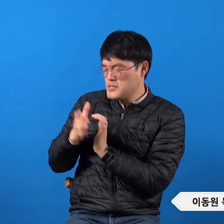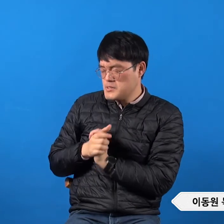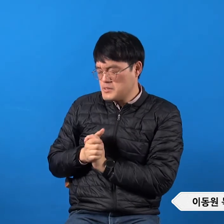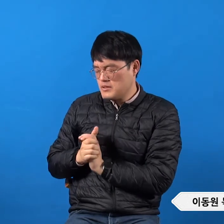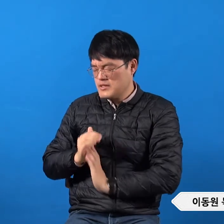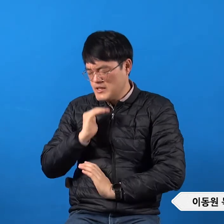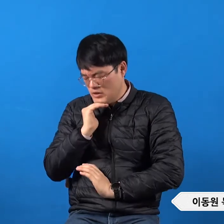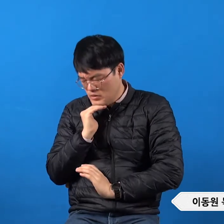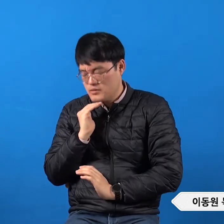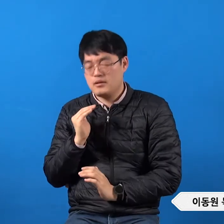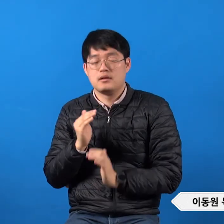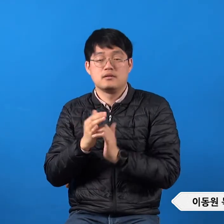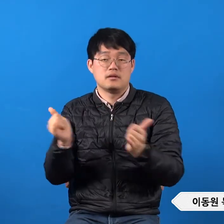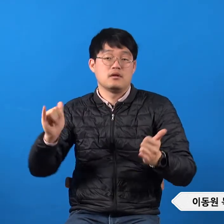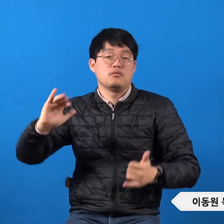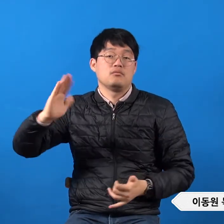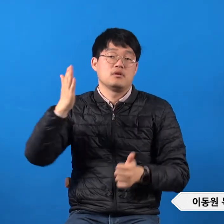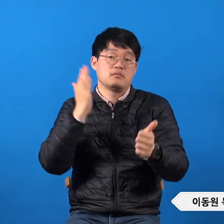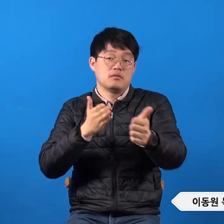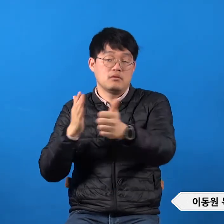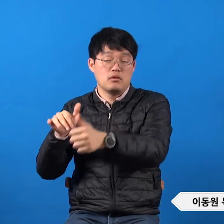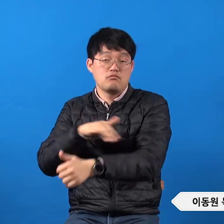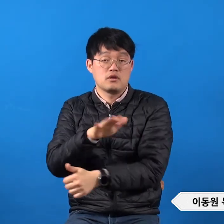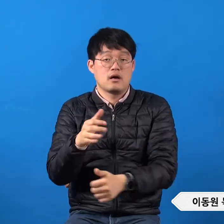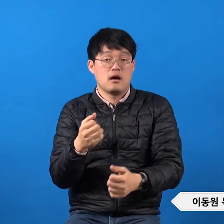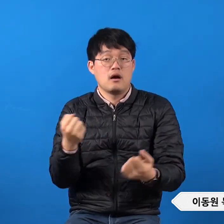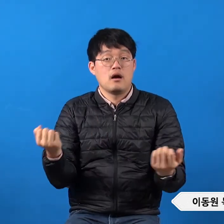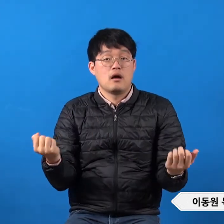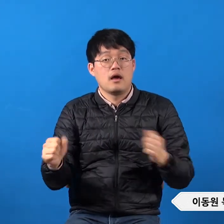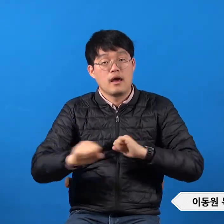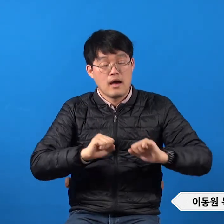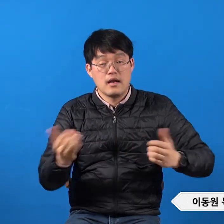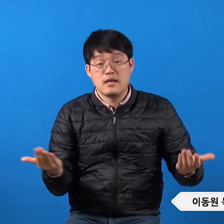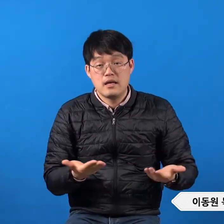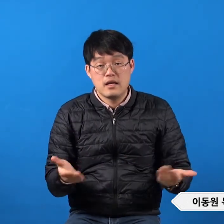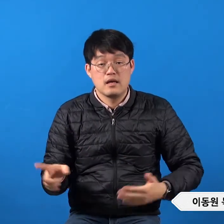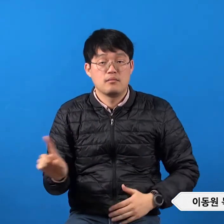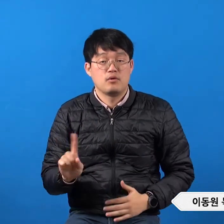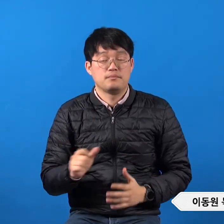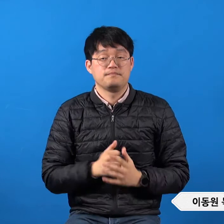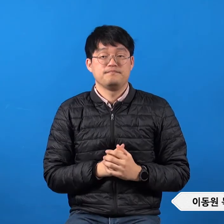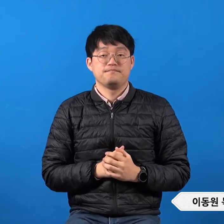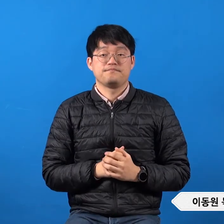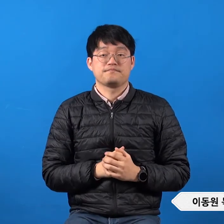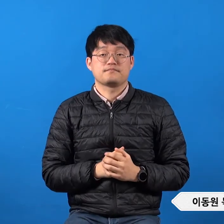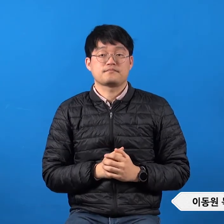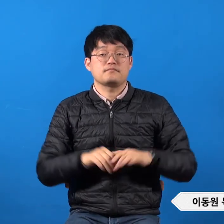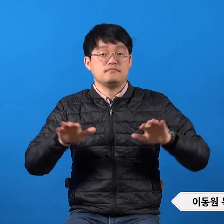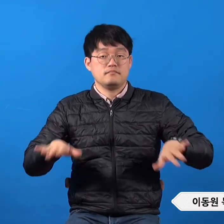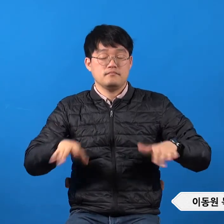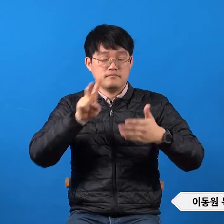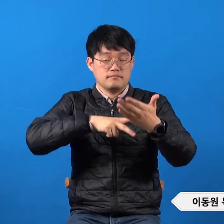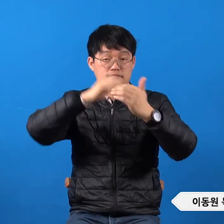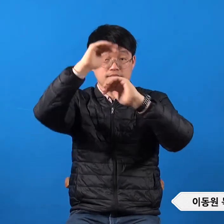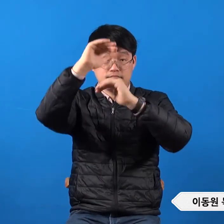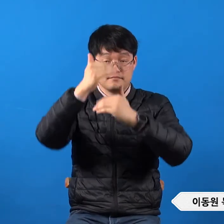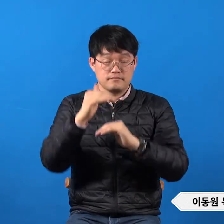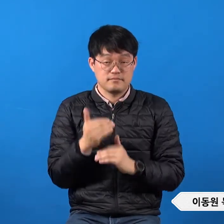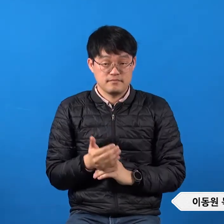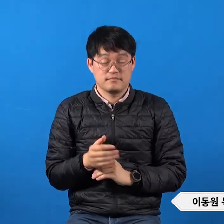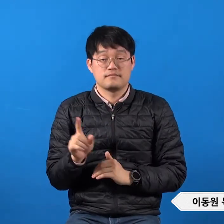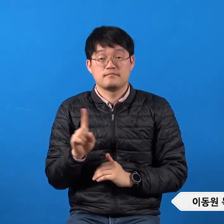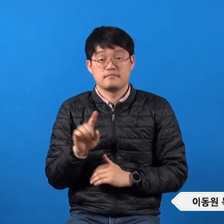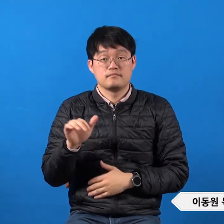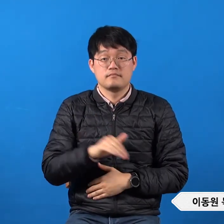되십시오. 기다리면서 우리가 할 일 뭘까요? 우리가 해야 될 일. 오늘 본문